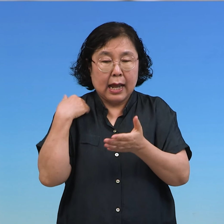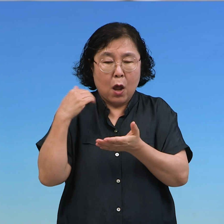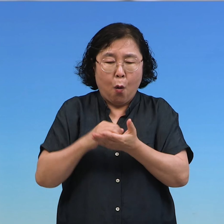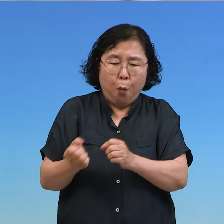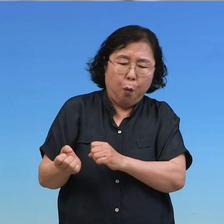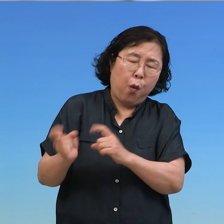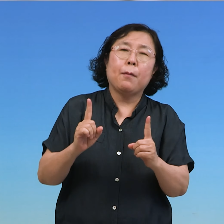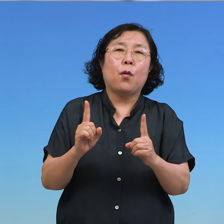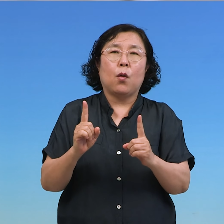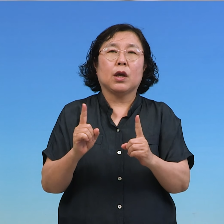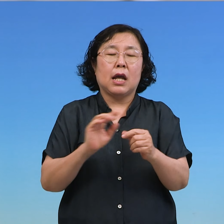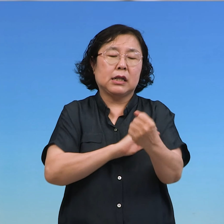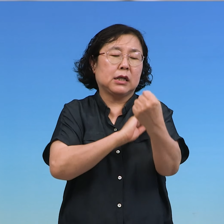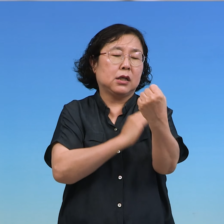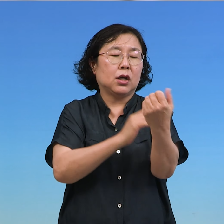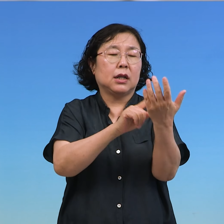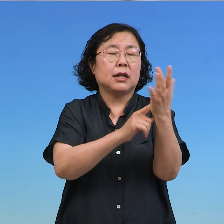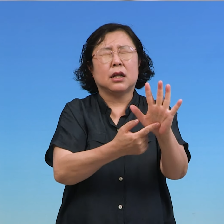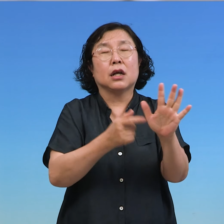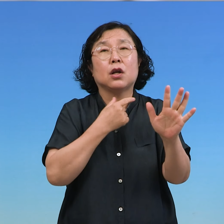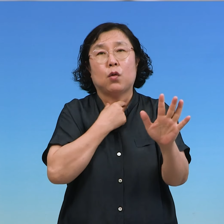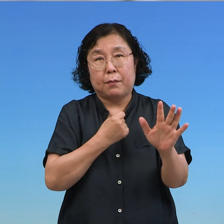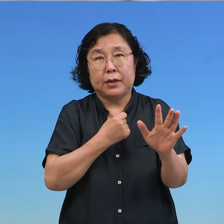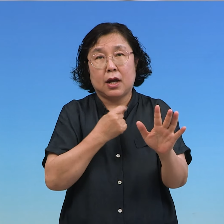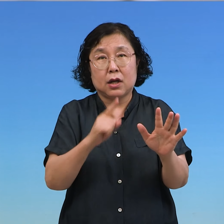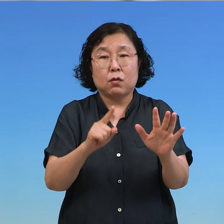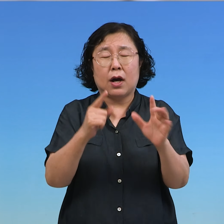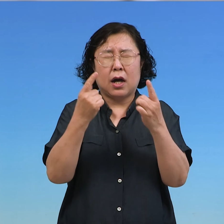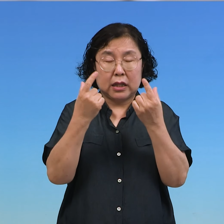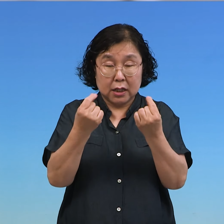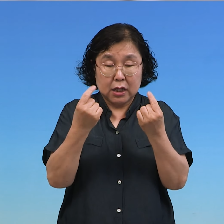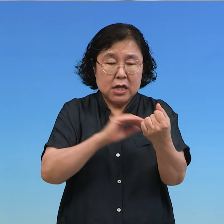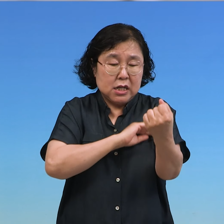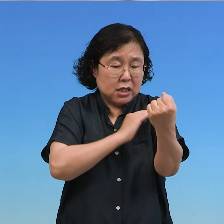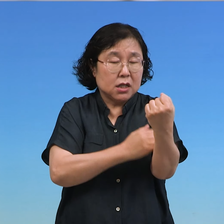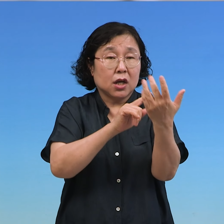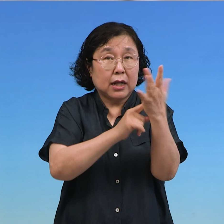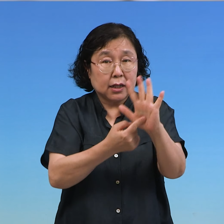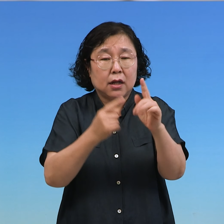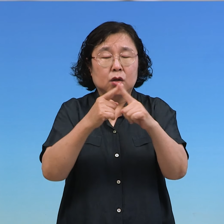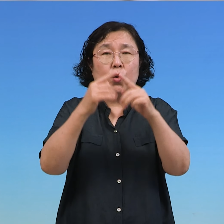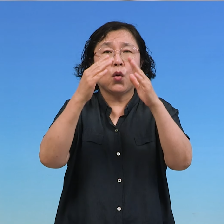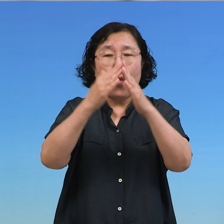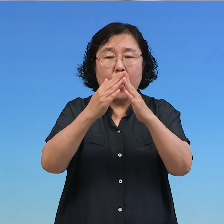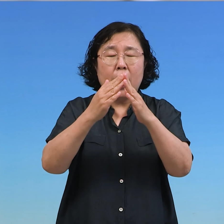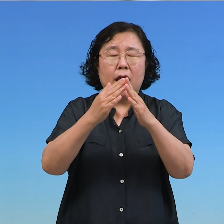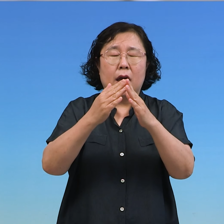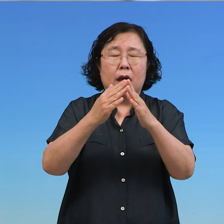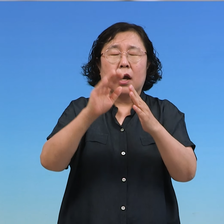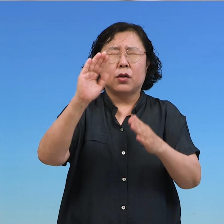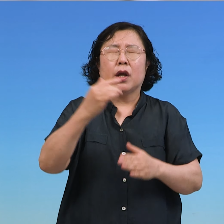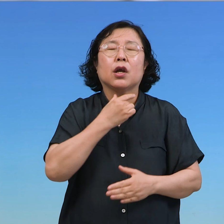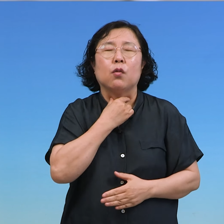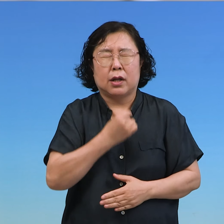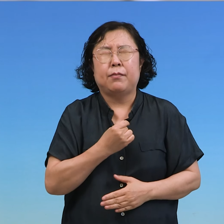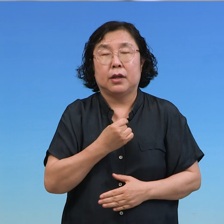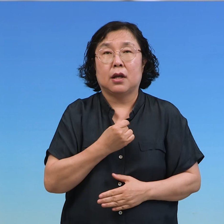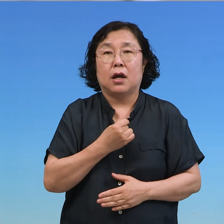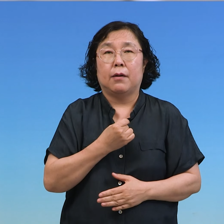나타나기를 원한다는 거예요 좀 이런 게 나타나는 교회가 되기를 원한다는 거거든요 저는 진짜 하나님 앞에